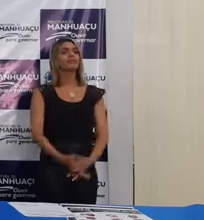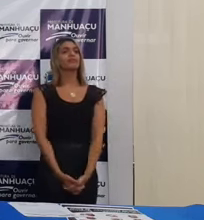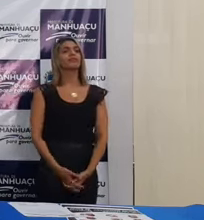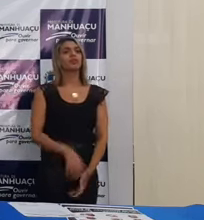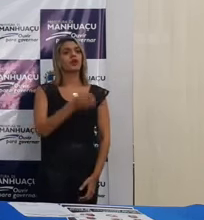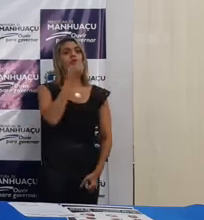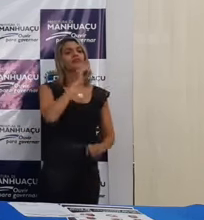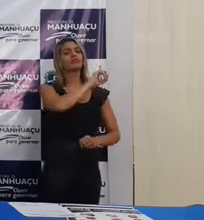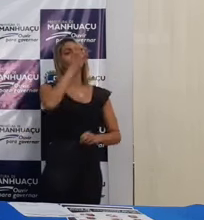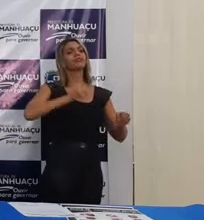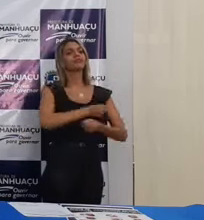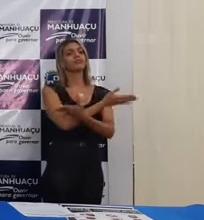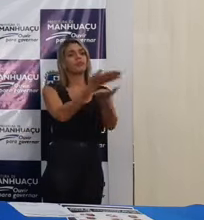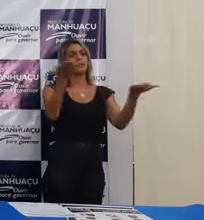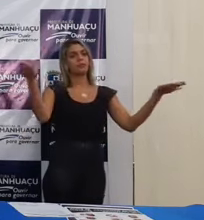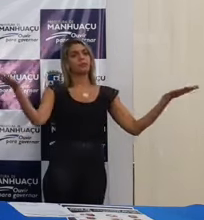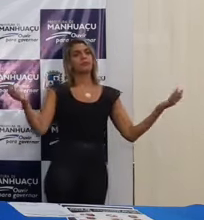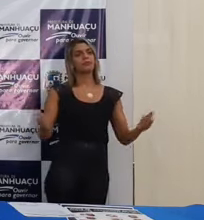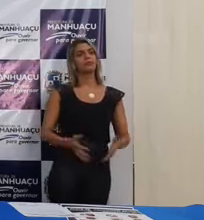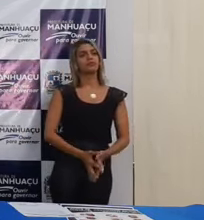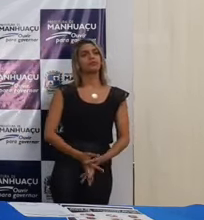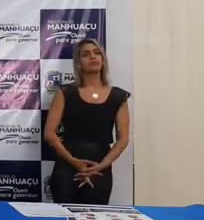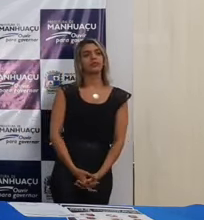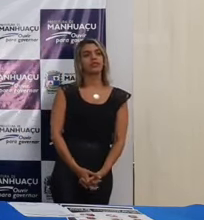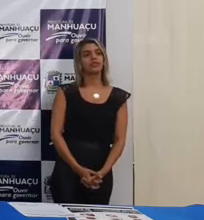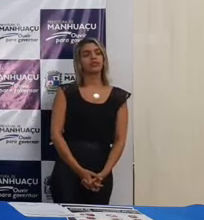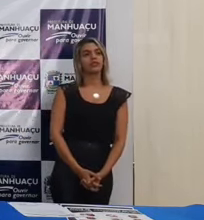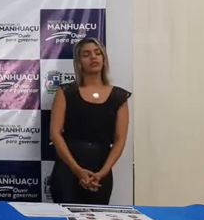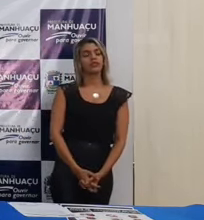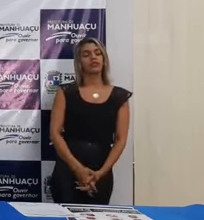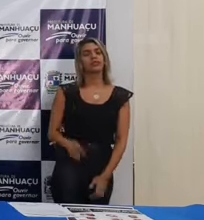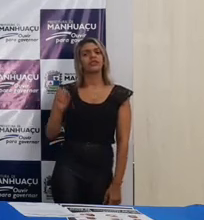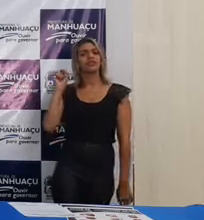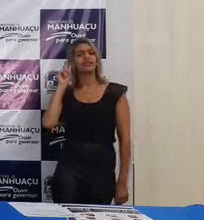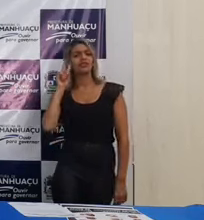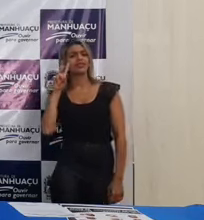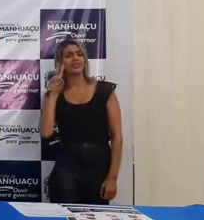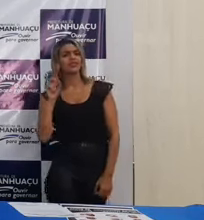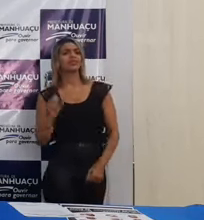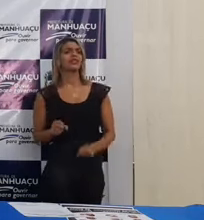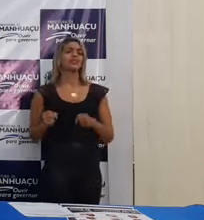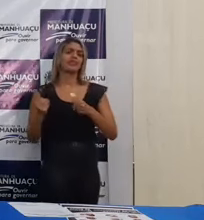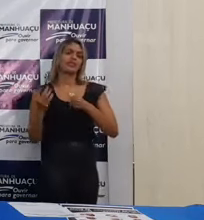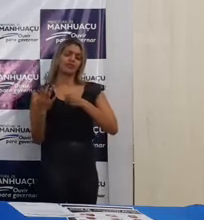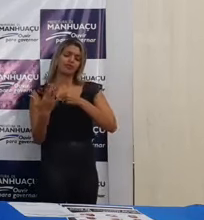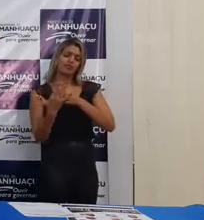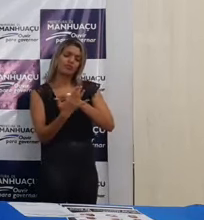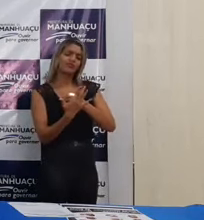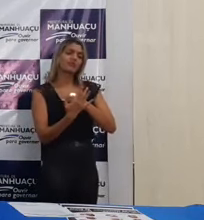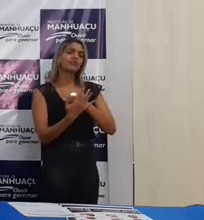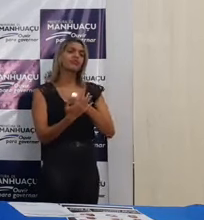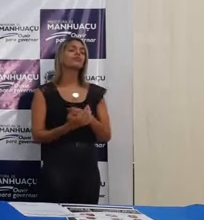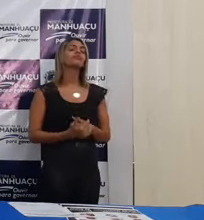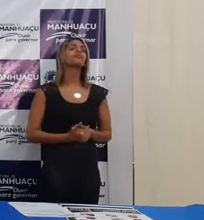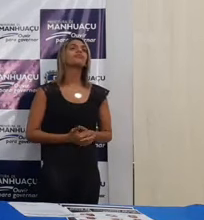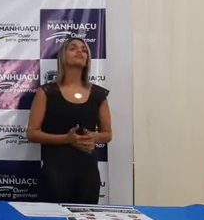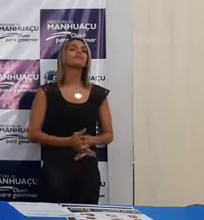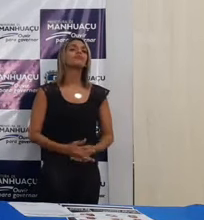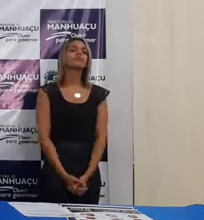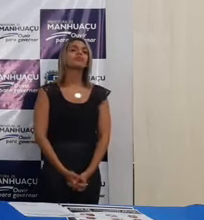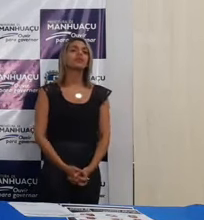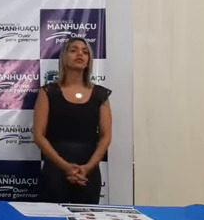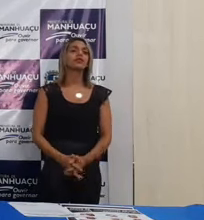Bom dia a todos. Eu vejo que essa situação do coronavírus ela é muito semelhante à da dengue, na questão da participação de todos.